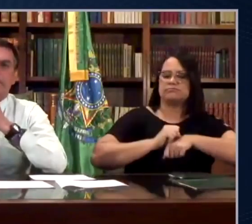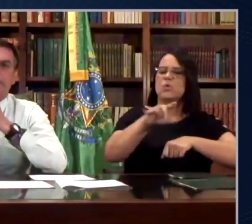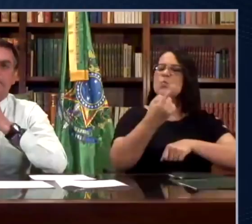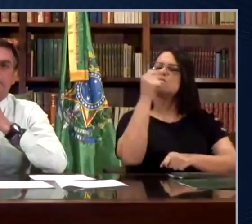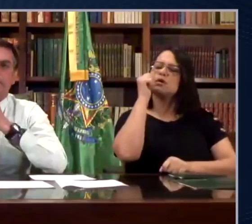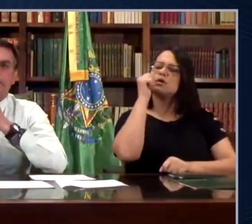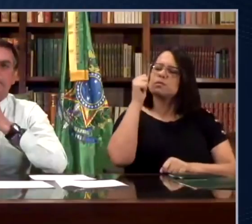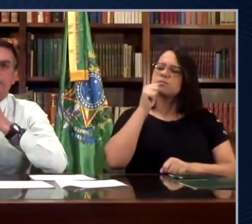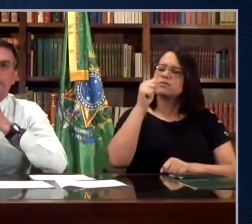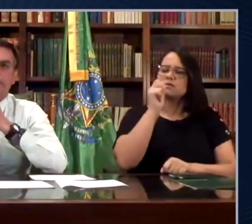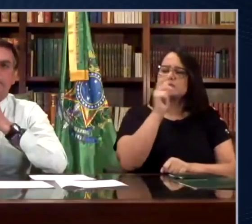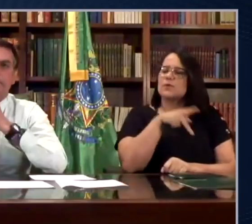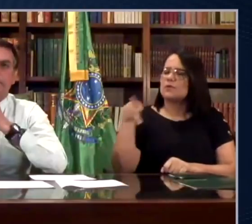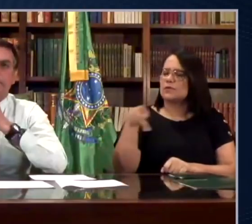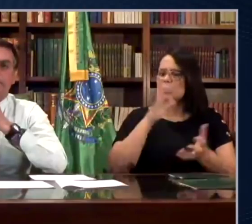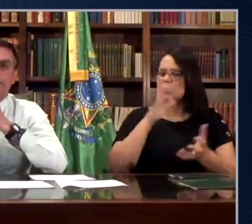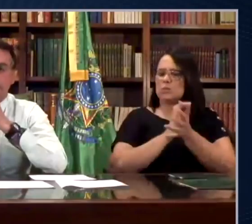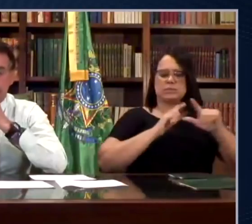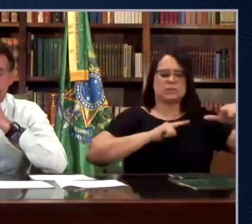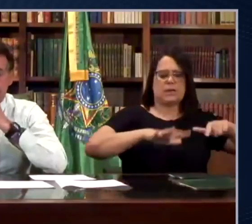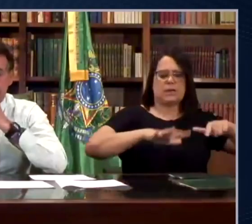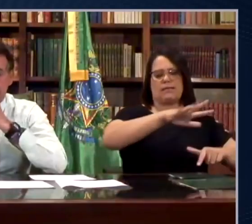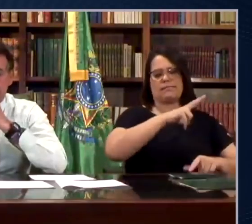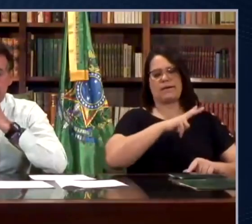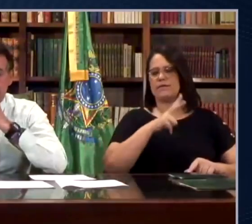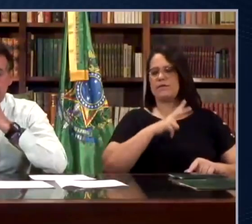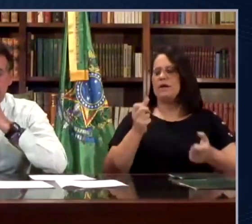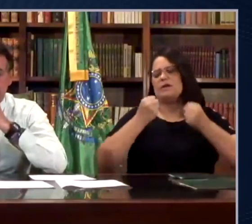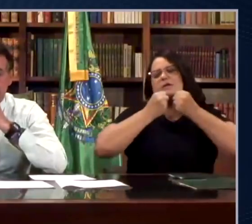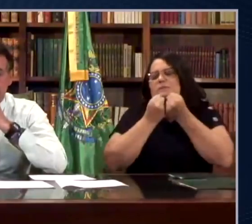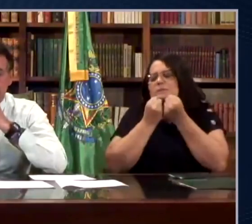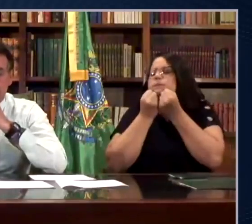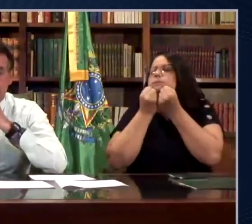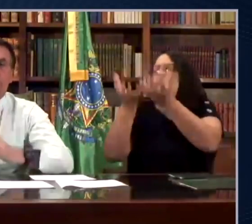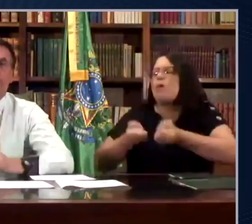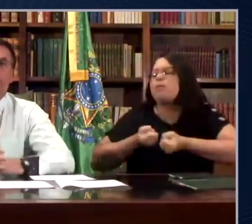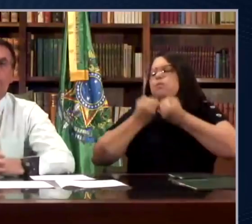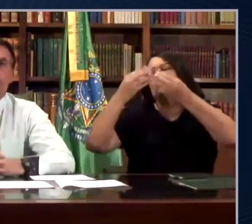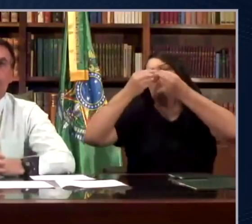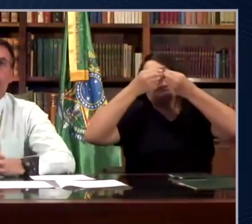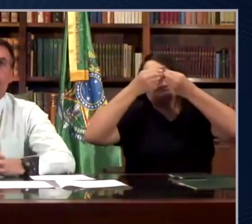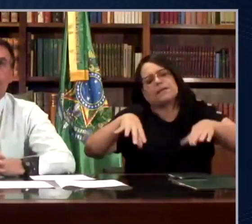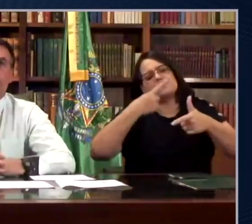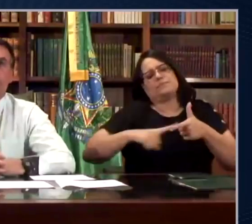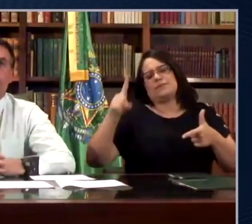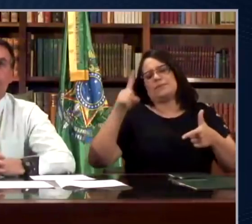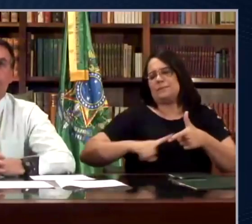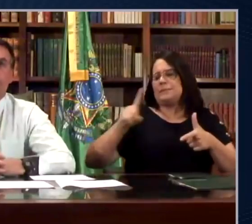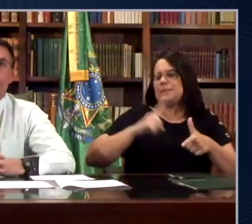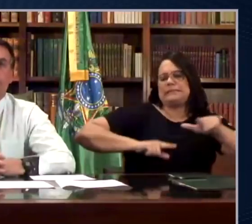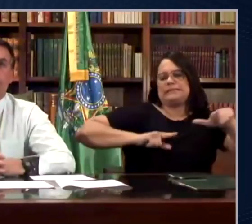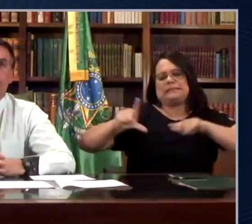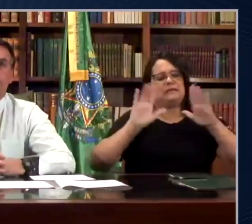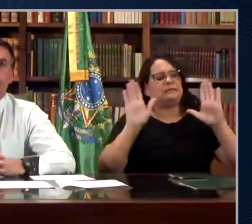senhor, uma professora da rede particular de ensino, em que ela faz um desabafo em relação aos prejuízos que estão sendo provocados pelo fechamento